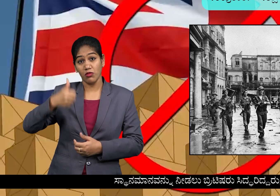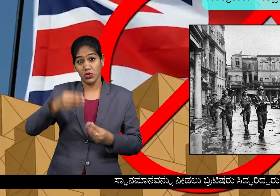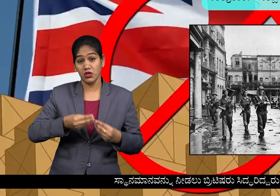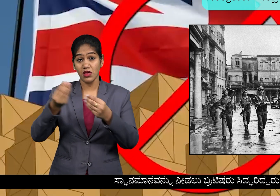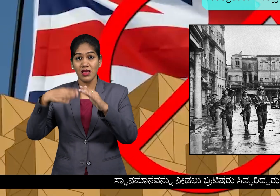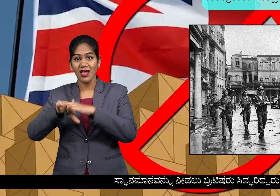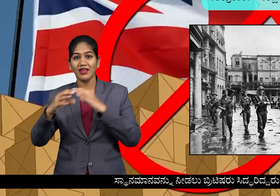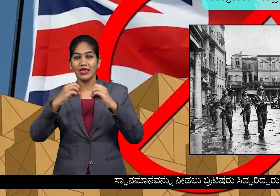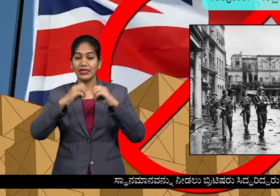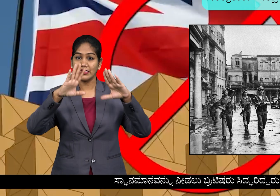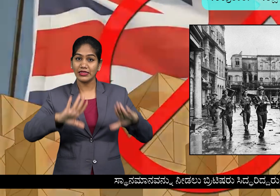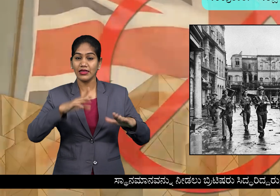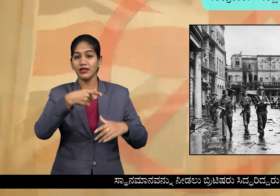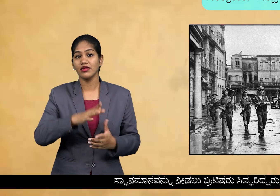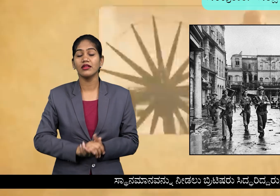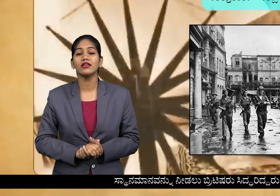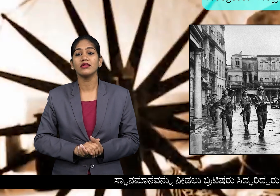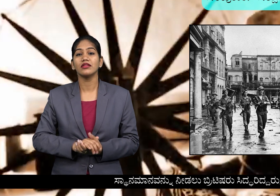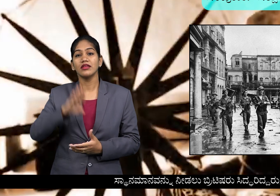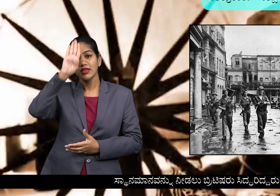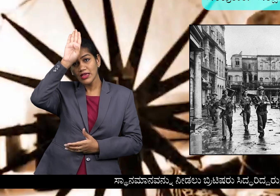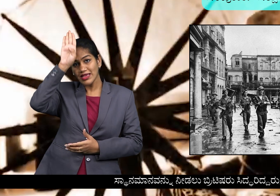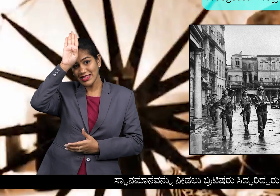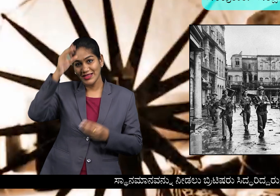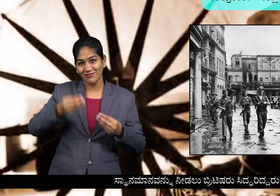ಬ್ರಿಟಿಷರು ಸಿದ್ಧರಿದ್ದರು.